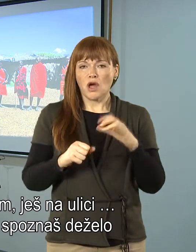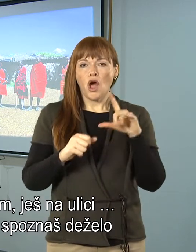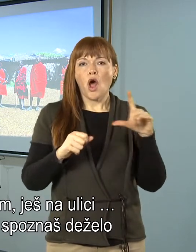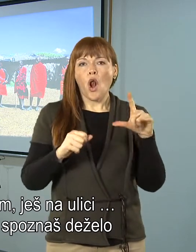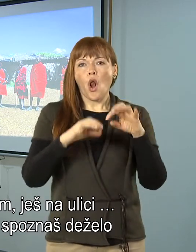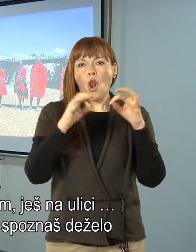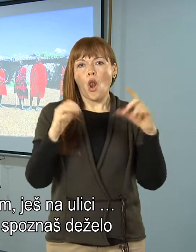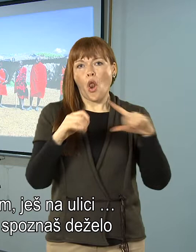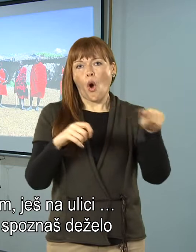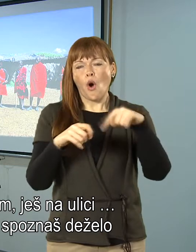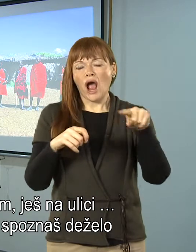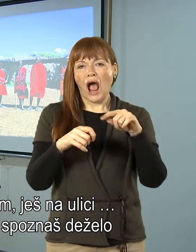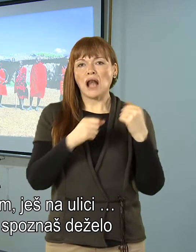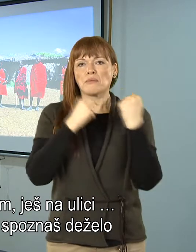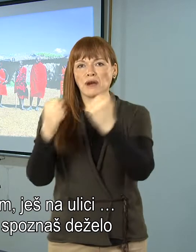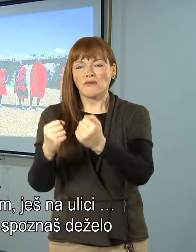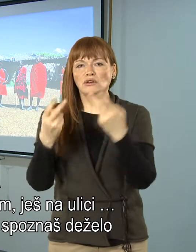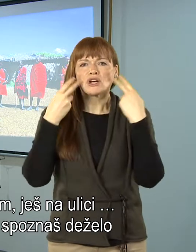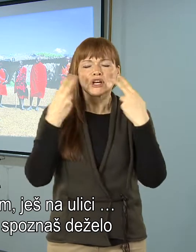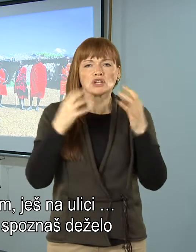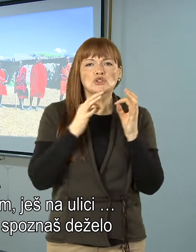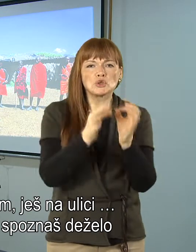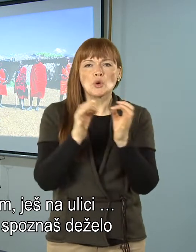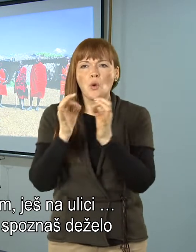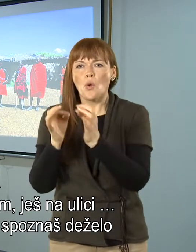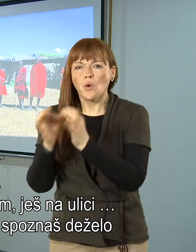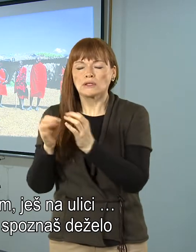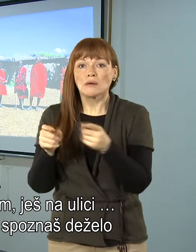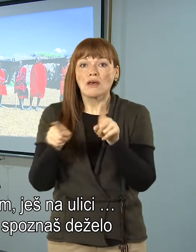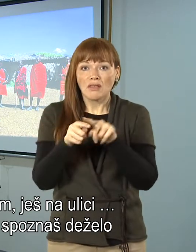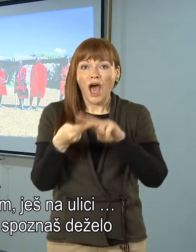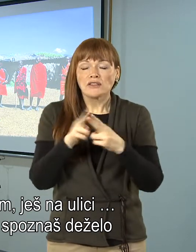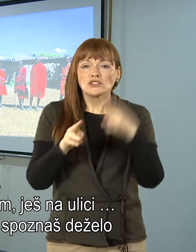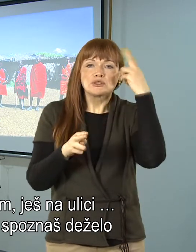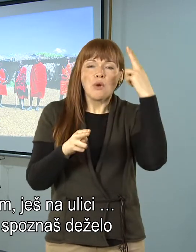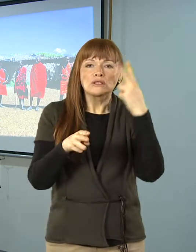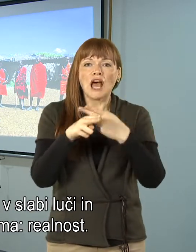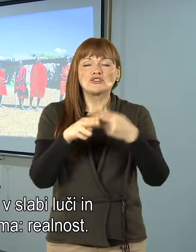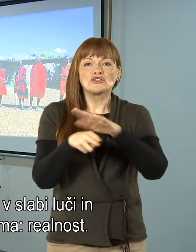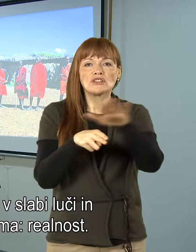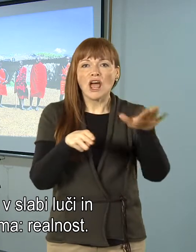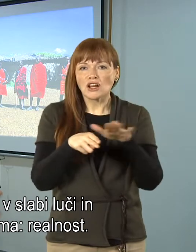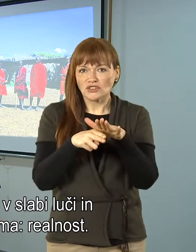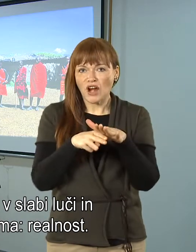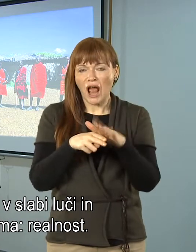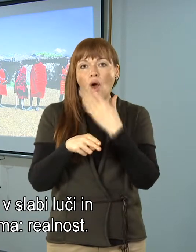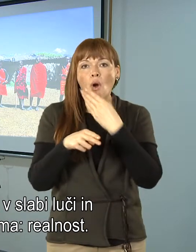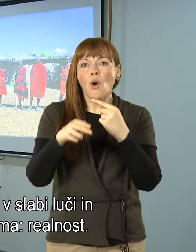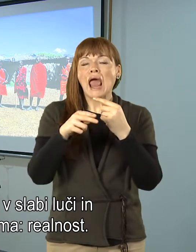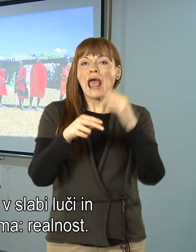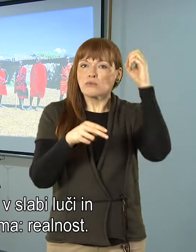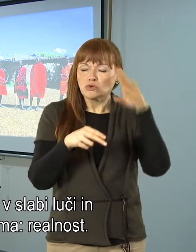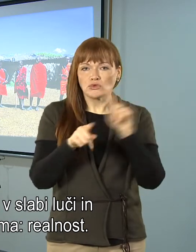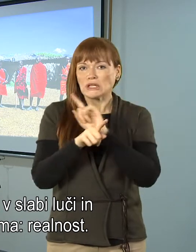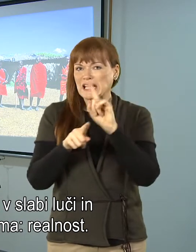oziroma potuješ z lokalnimi prevozi, ješ na ulici in na ta način potem res poznaš deželo tako v lepi luči kot